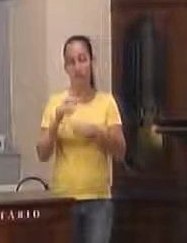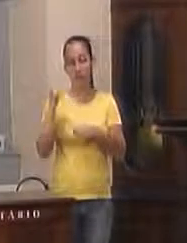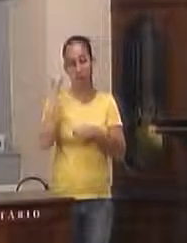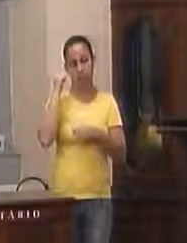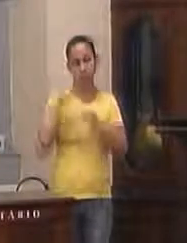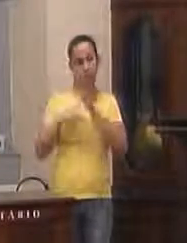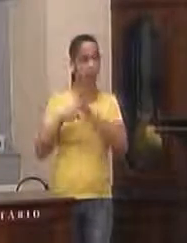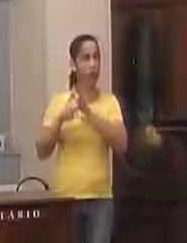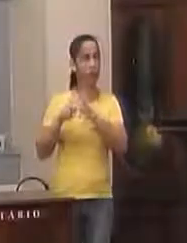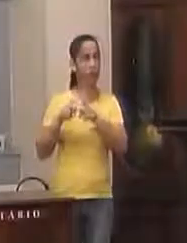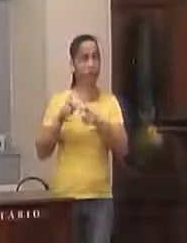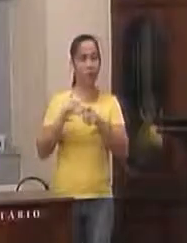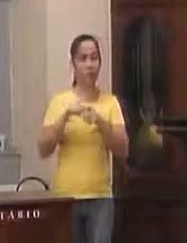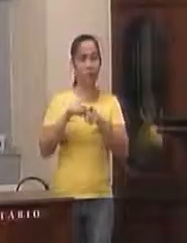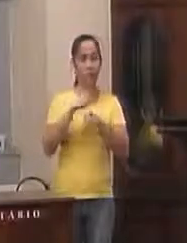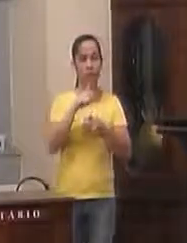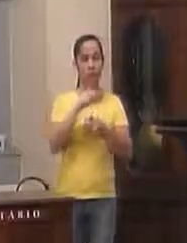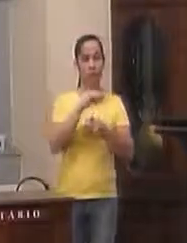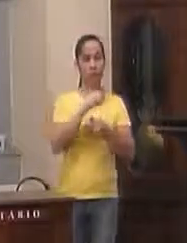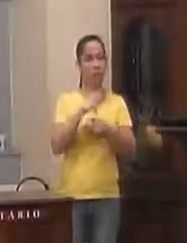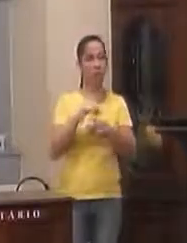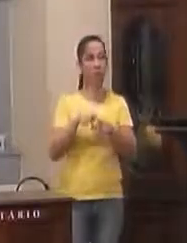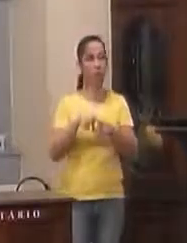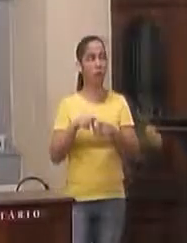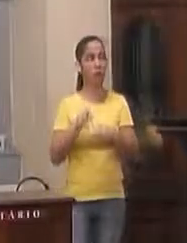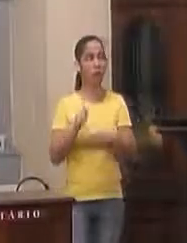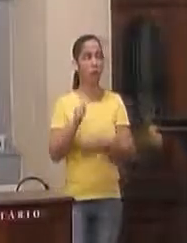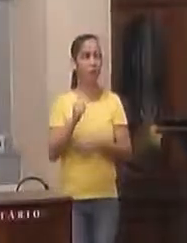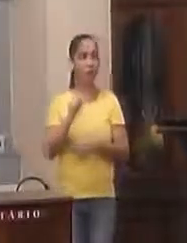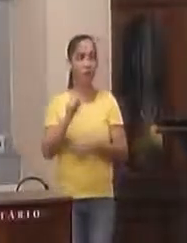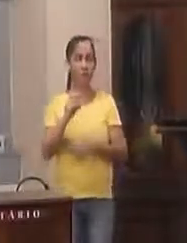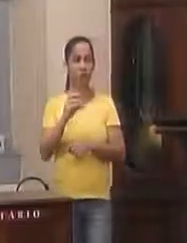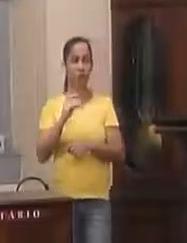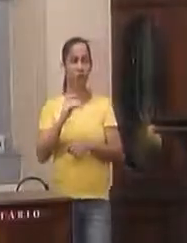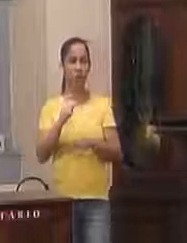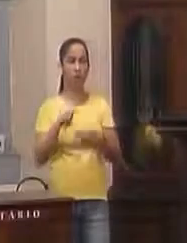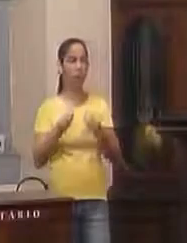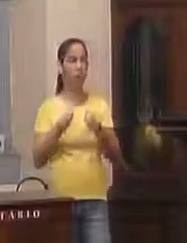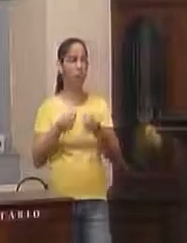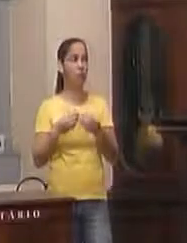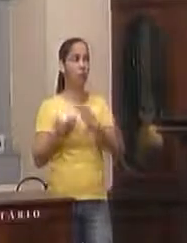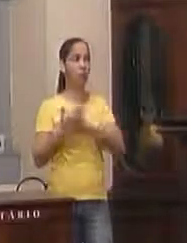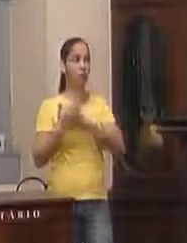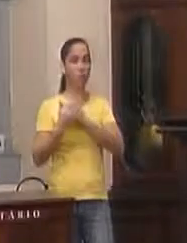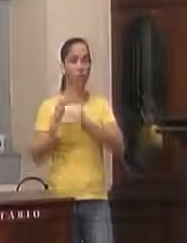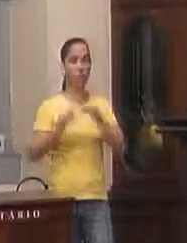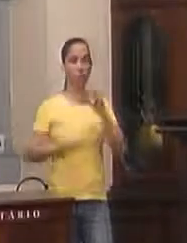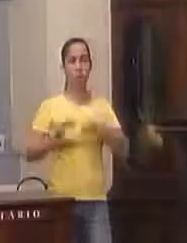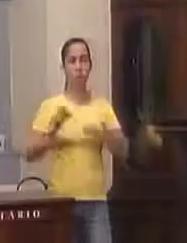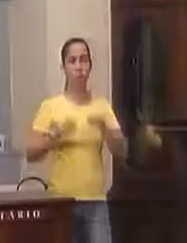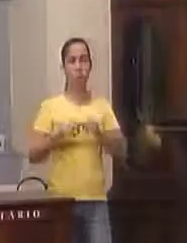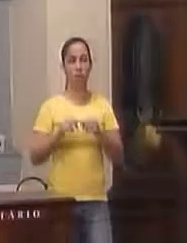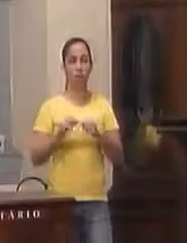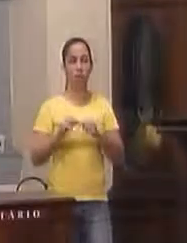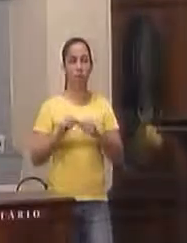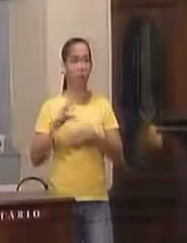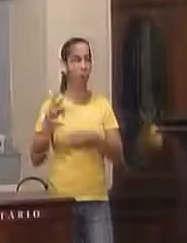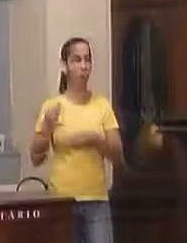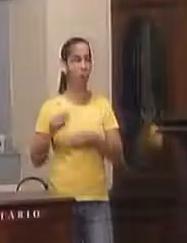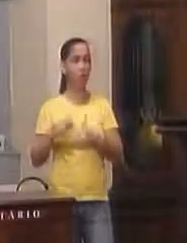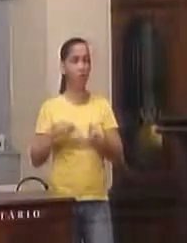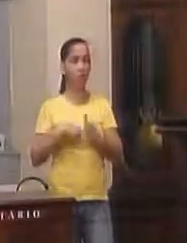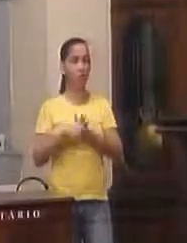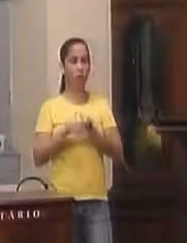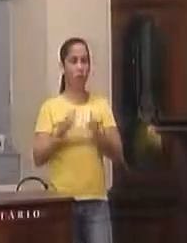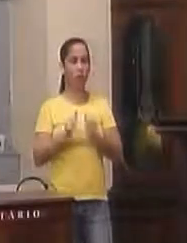fazendo, inclusive, o doutor Luiz, ele está me assessorando lá nisso, da parte jurídica, ele está fazendo todo esse